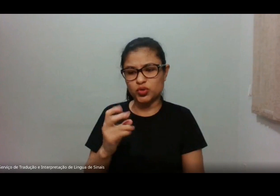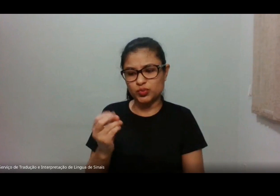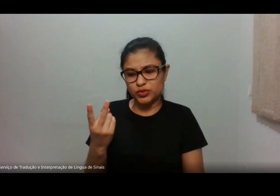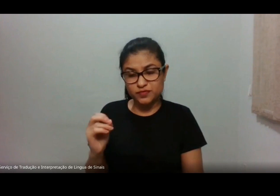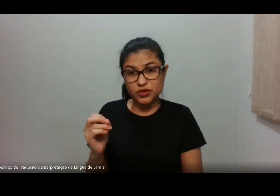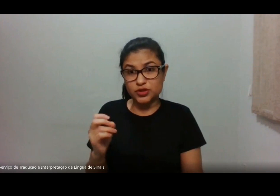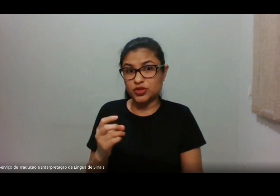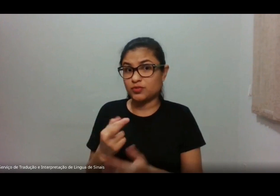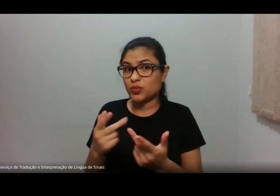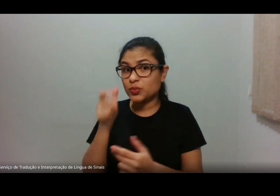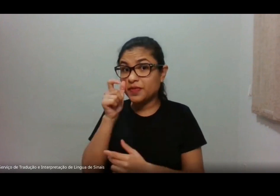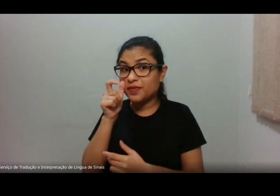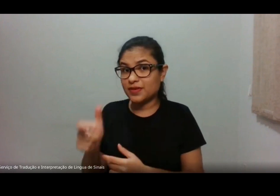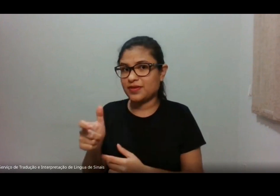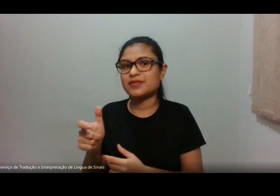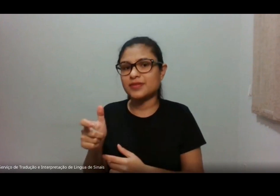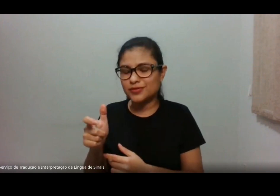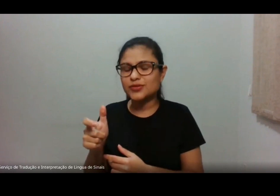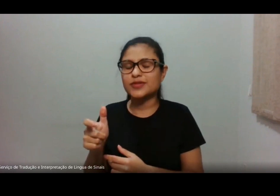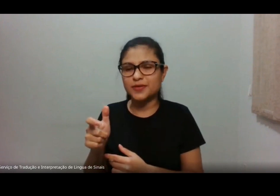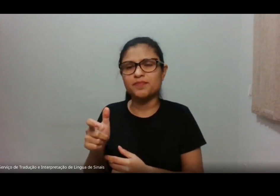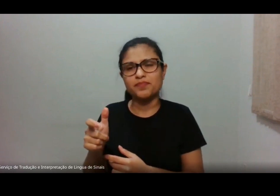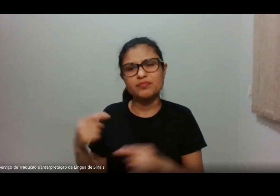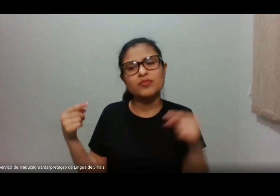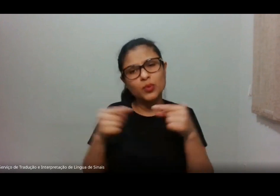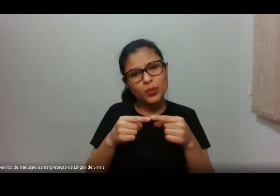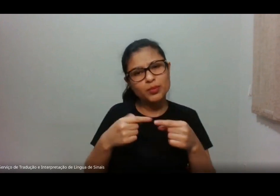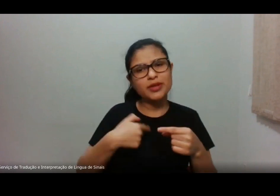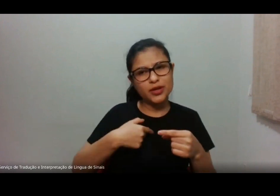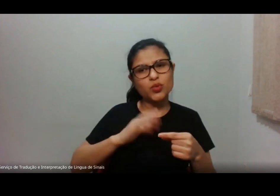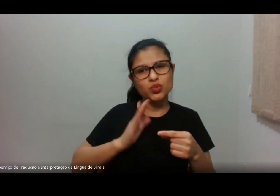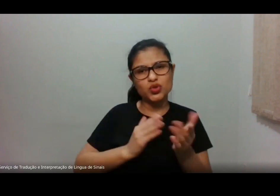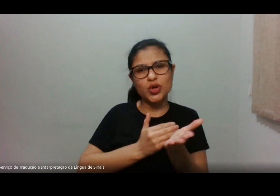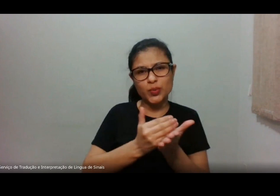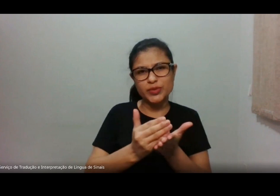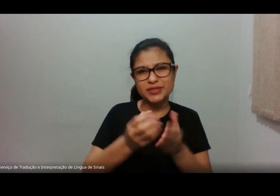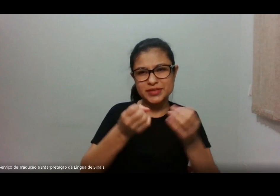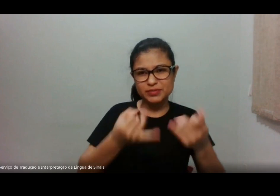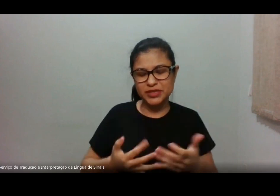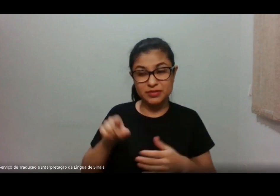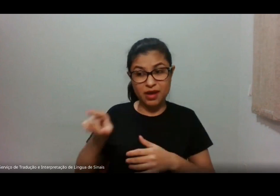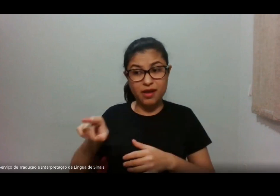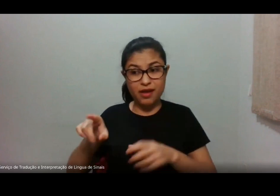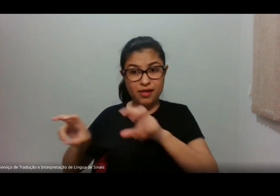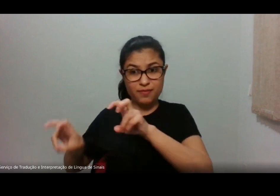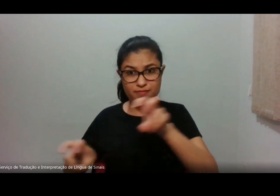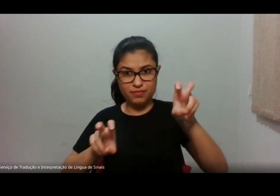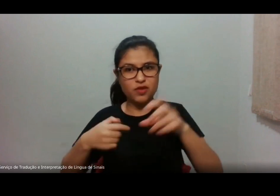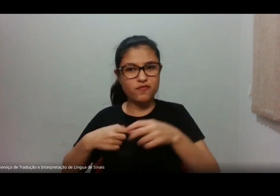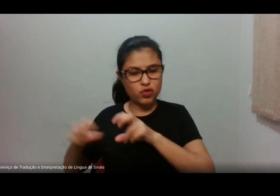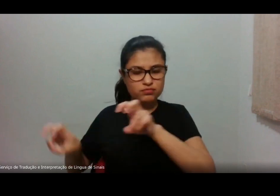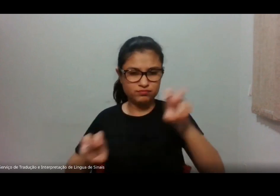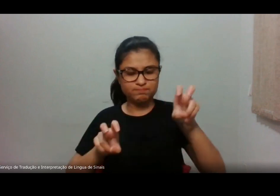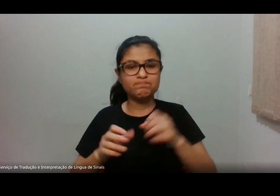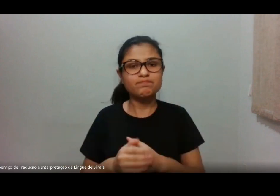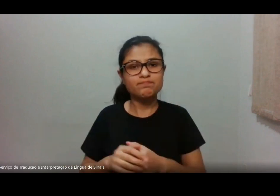campo dos direitos linguísticos e que tem tudo a ver com o que eu falava no início, na minha introdução aqui hoje. Ela diz o seguinte, vou